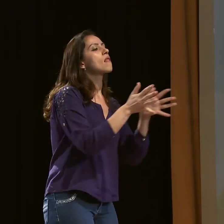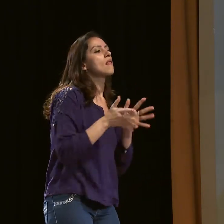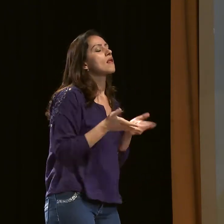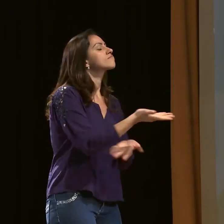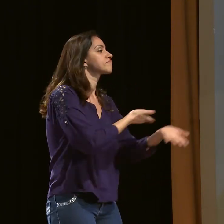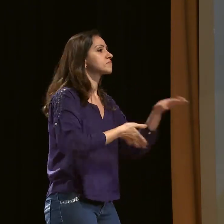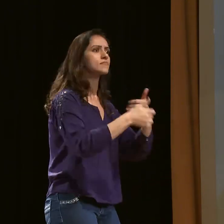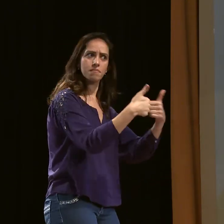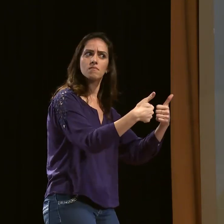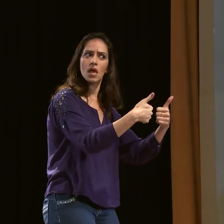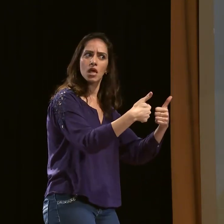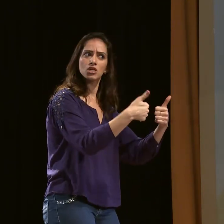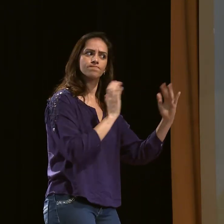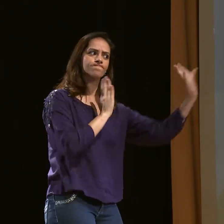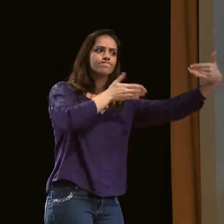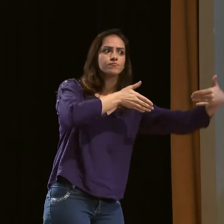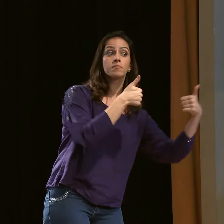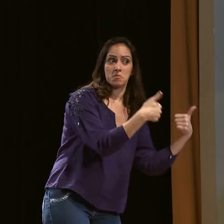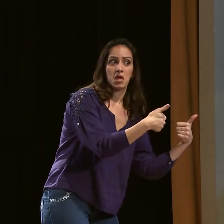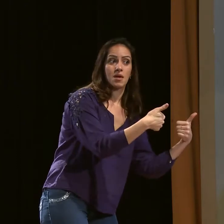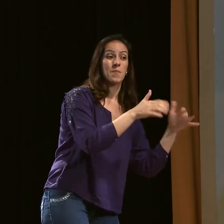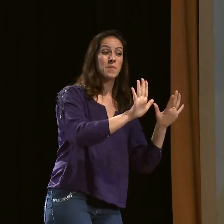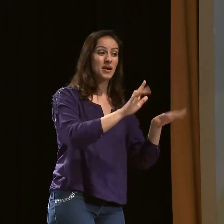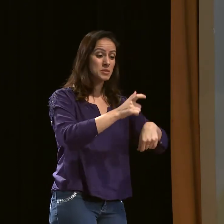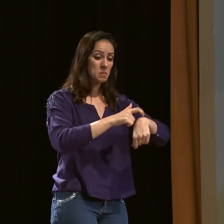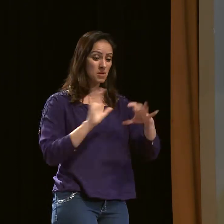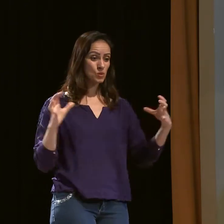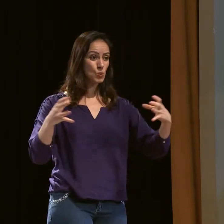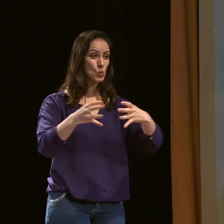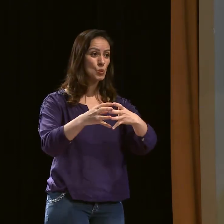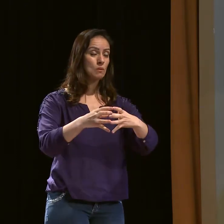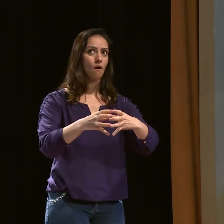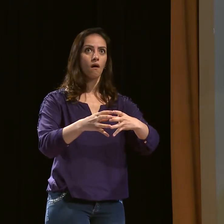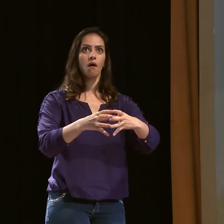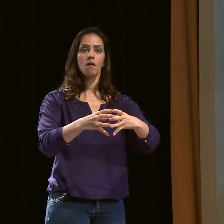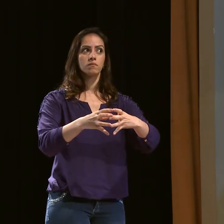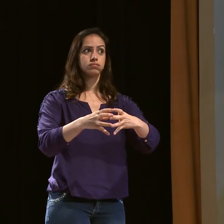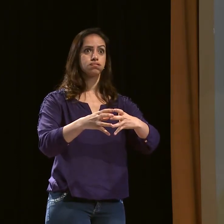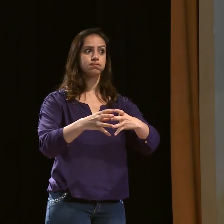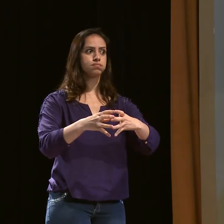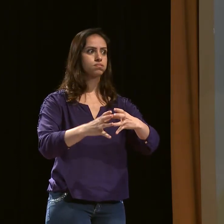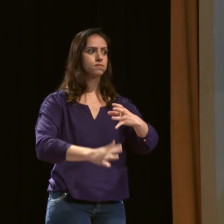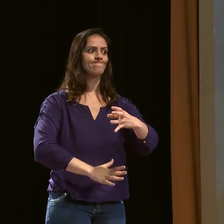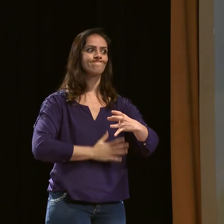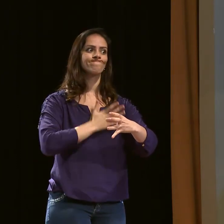estivessem ali conversando, interagindo, tudo bem, e aí, naquele momento, eles estão interagindo. Mas, se eles estivessem em grupo,